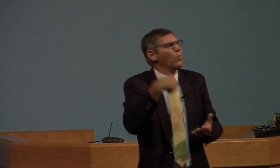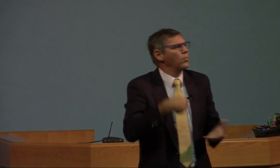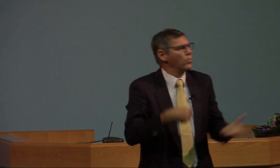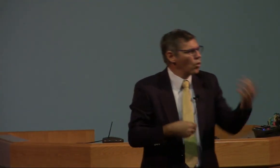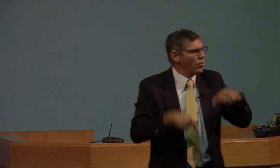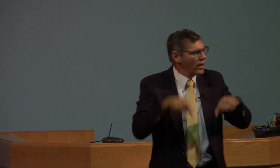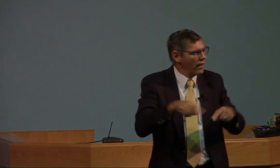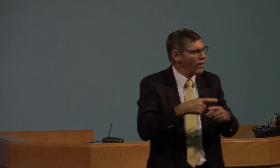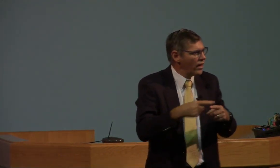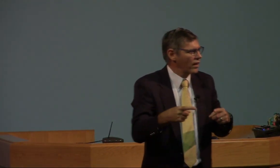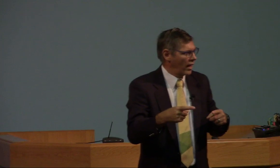Kom hierdie week, nee.